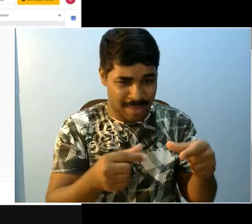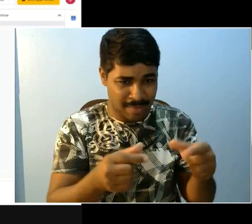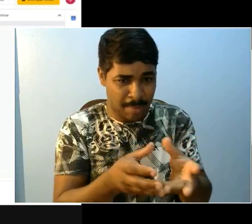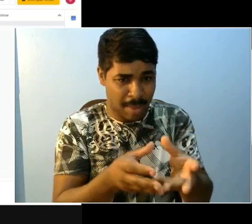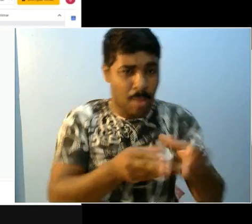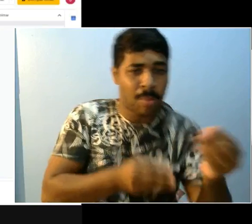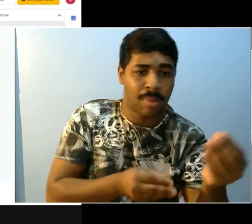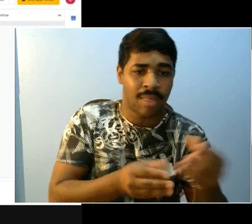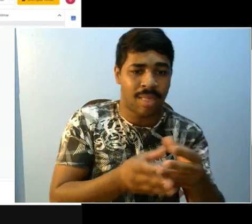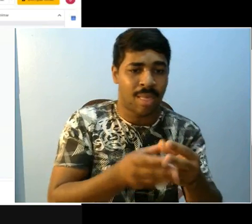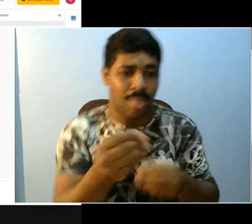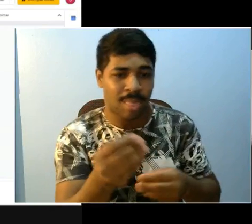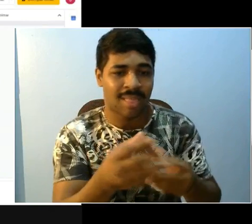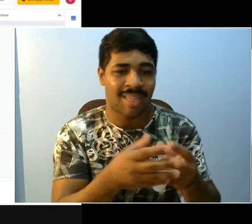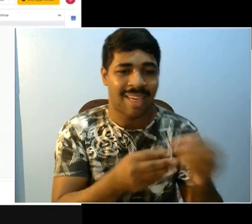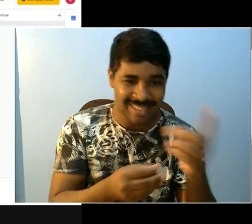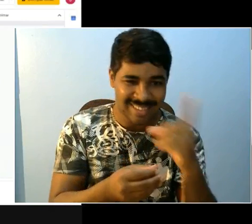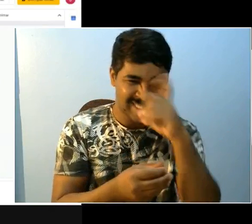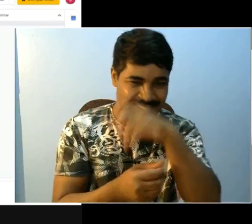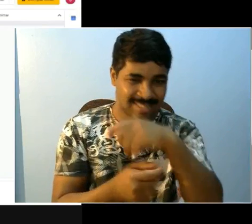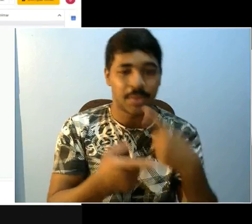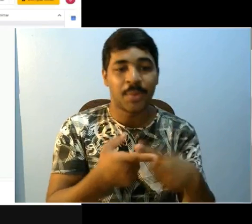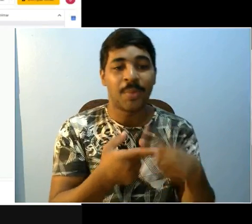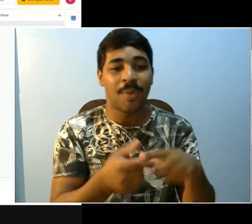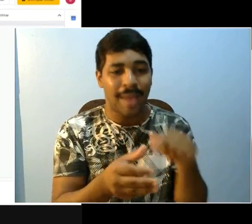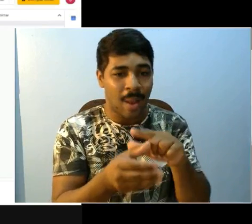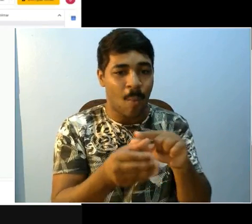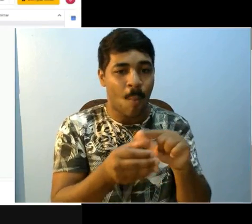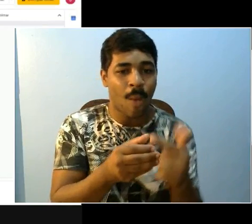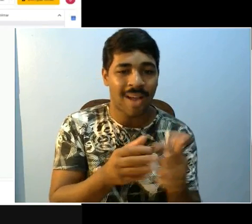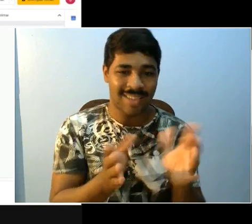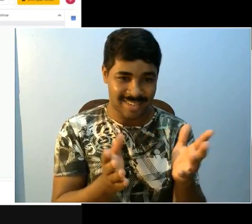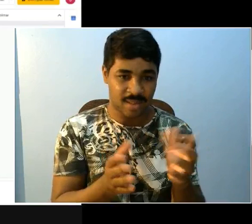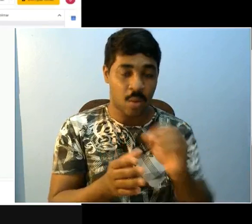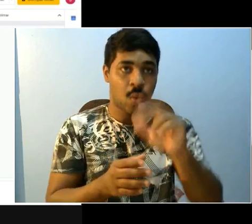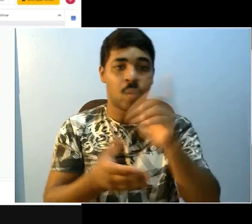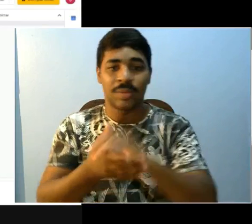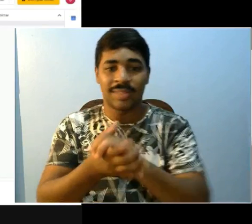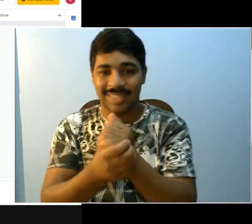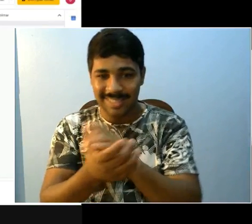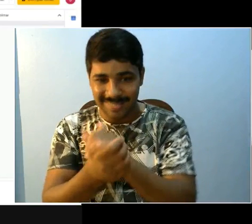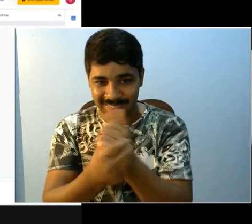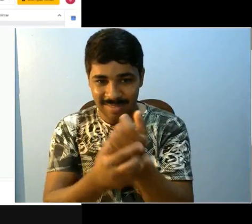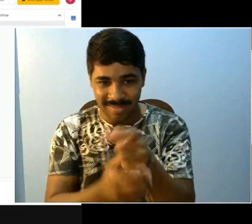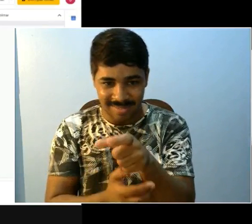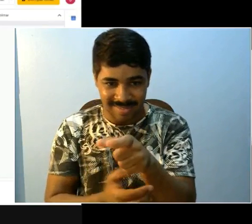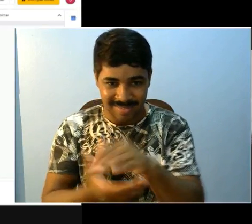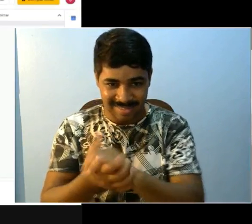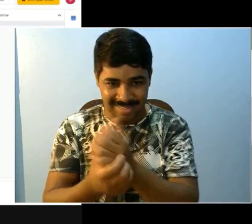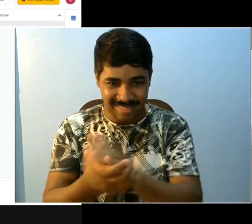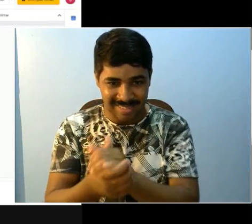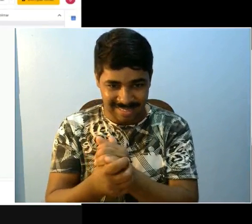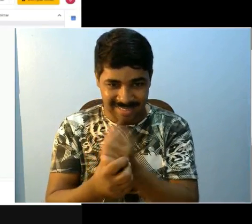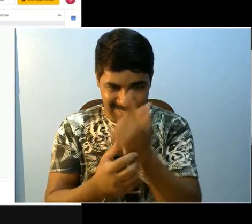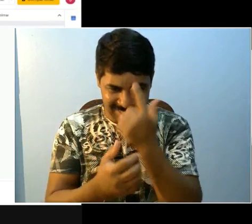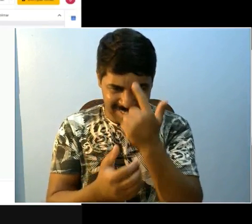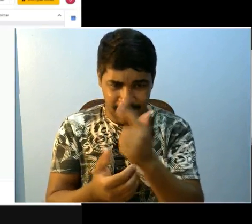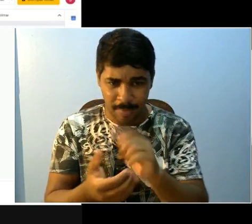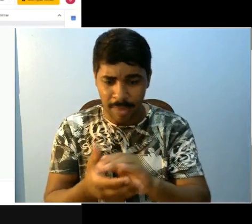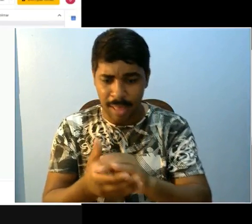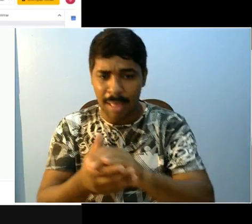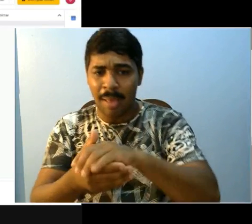ele é bem liso. Então, você pega, né, o sabonete, por exemplo, também ele é liso,